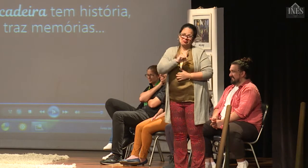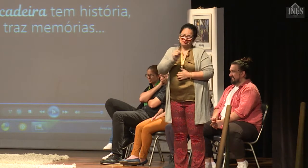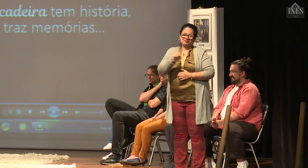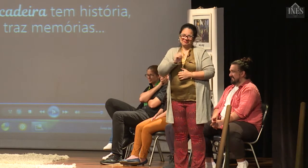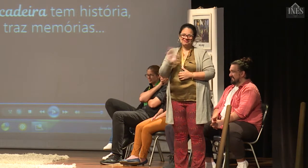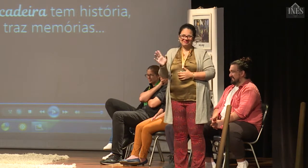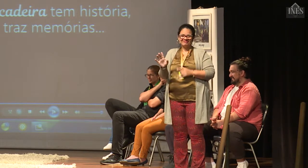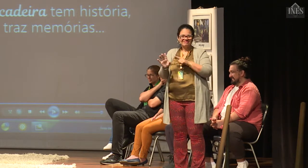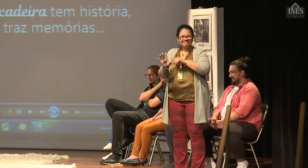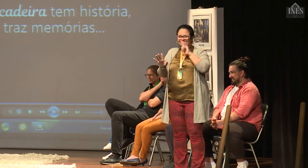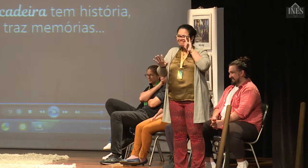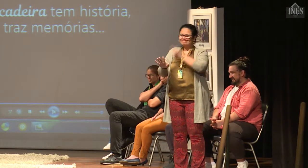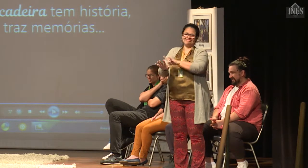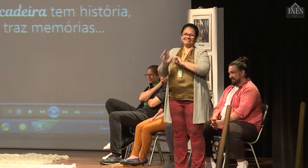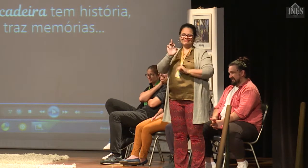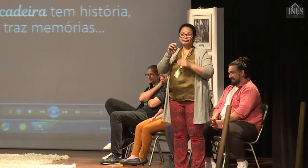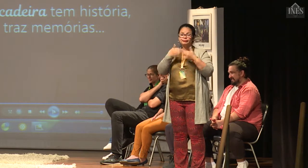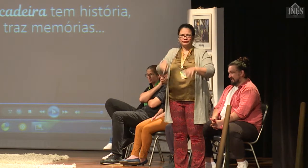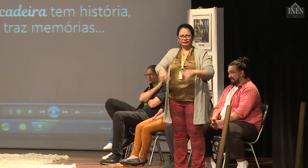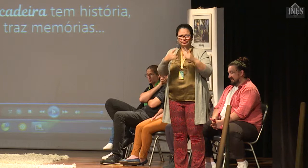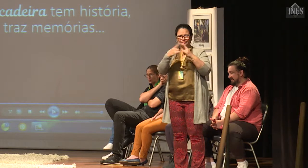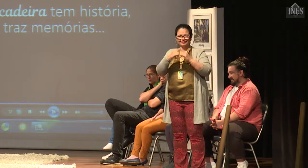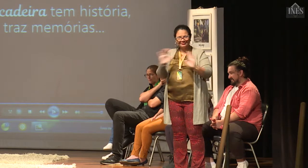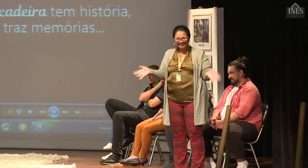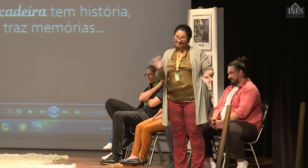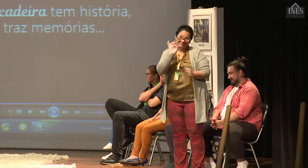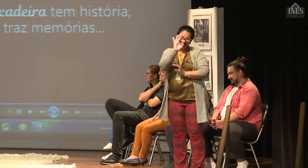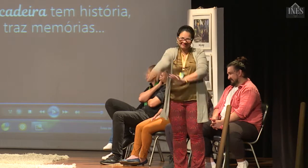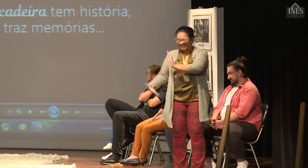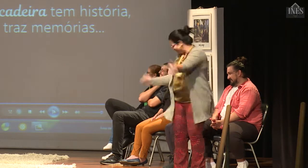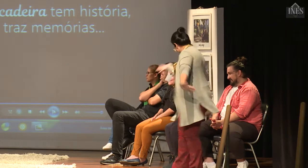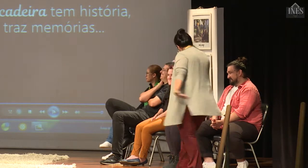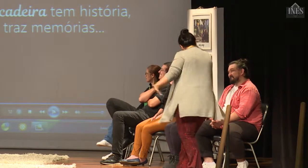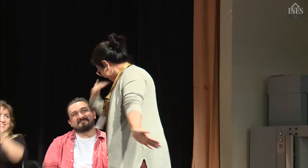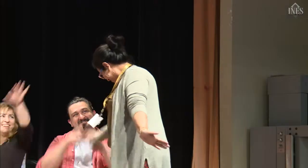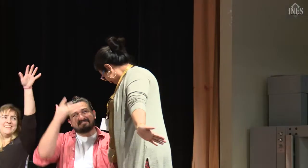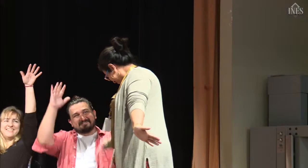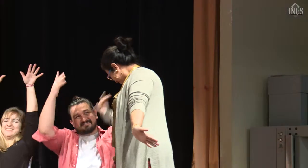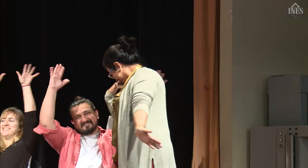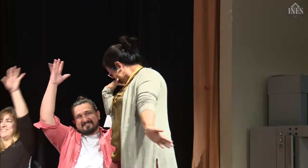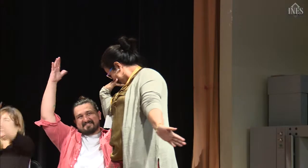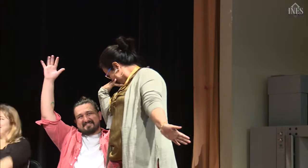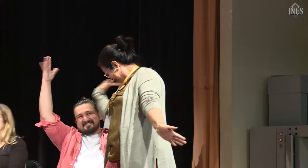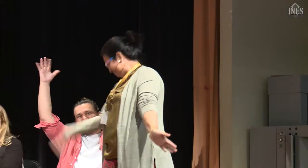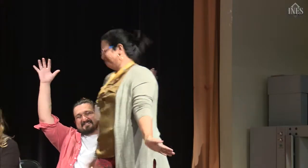E não era palavrão, não era nesse sentido. Era uma brincadeira. É isso, gente.